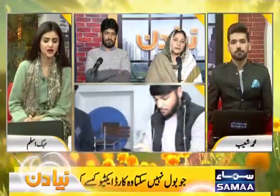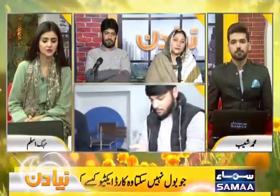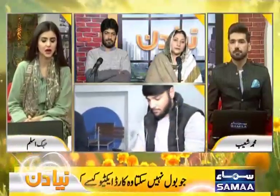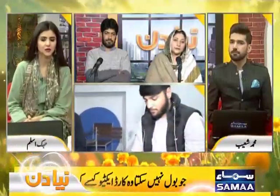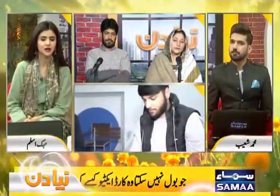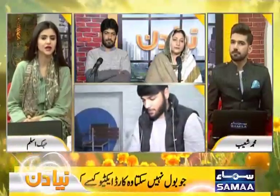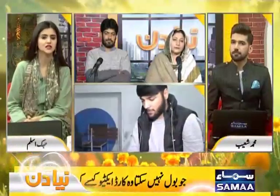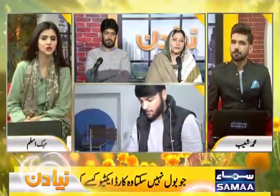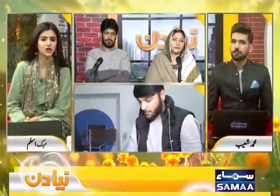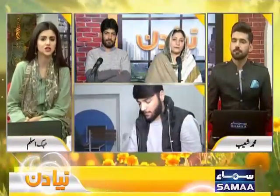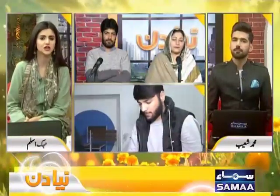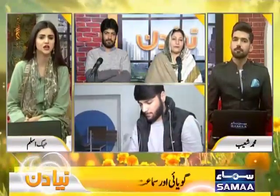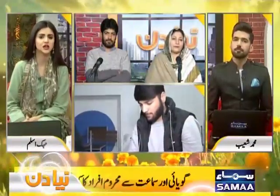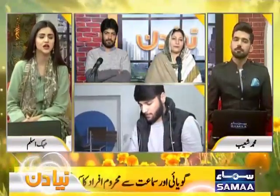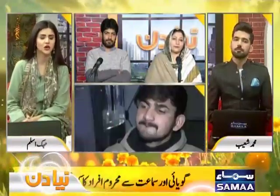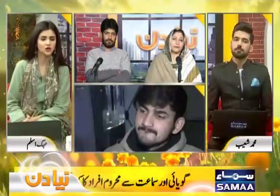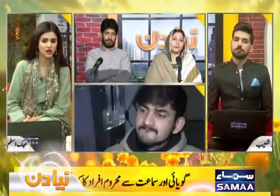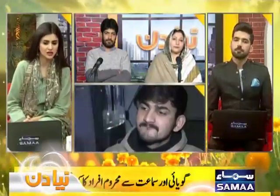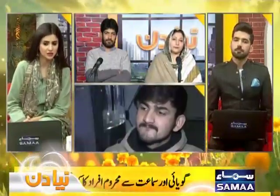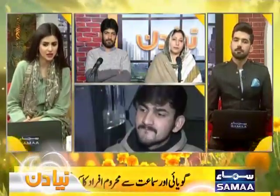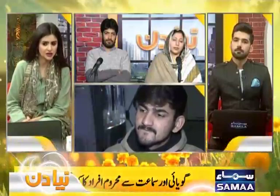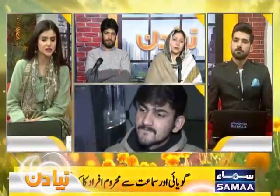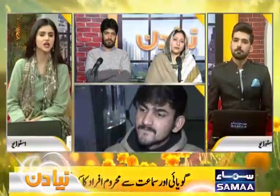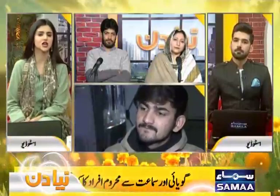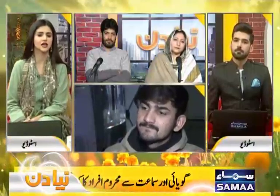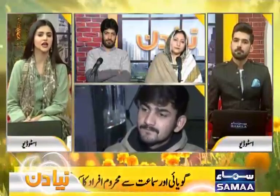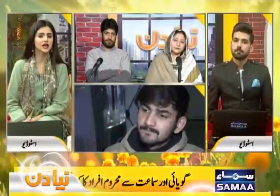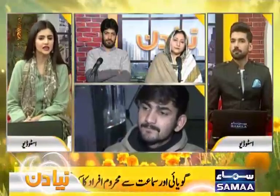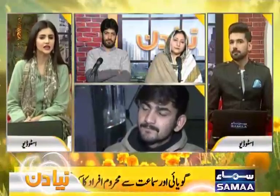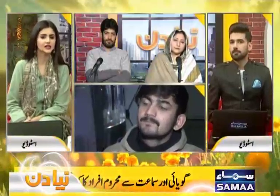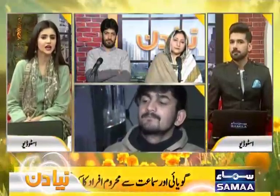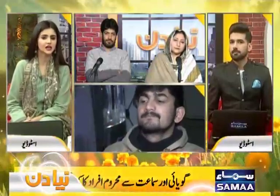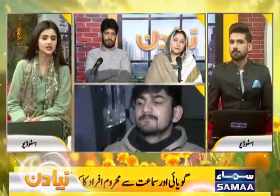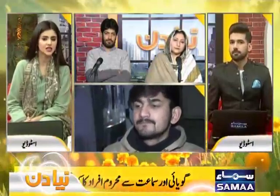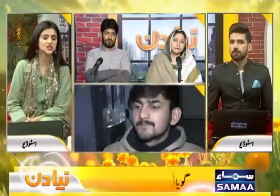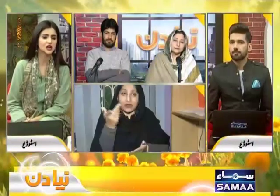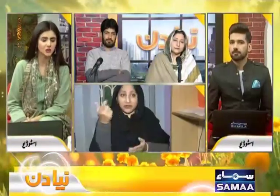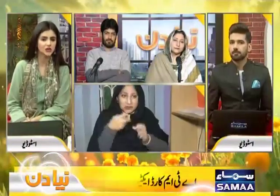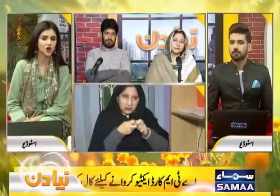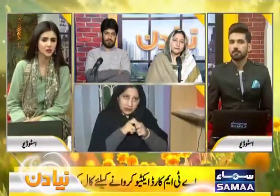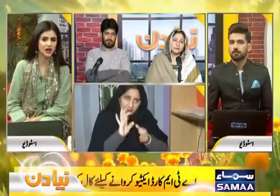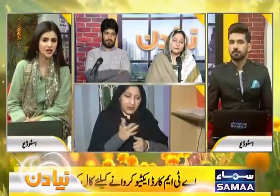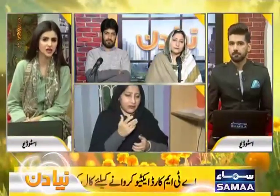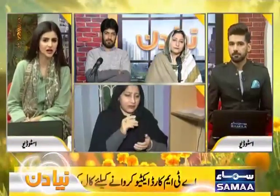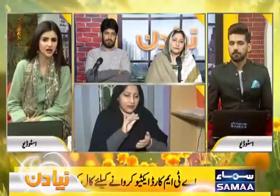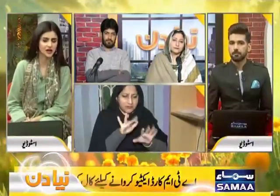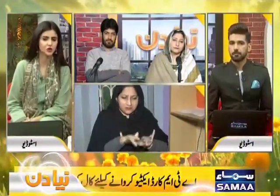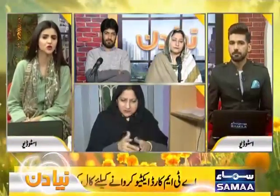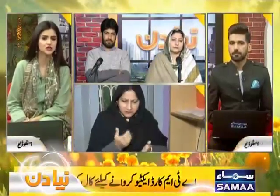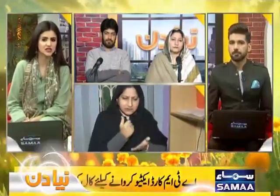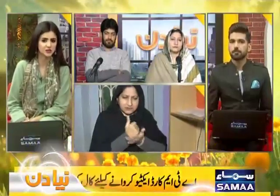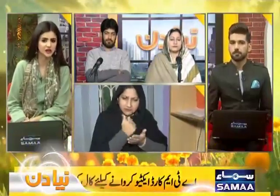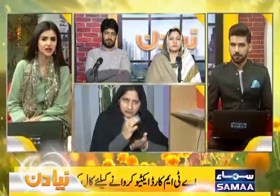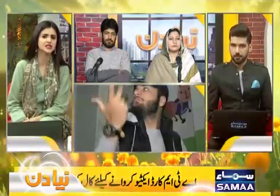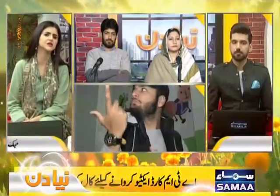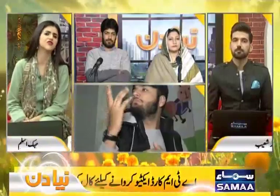अच्छा फरा, आप कह रहे हैं कि ऐसा होना चाहिए और ऐसा किया जाए, लेकिन क्या इस किया जाए को अमली तौर पर लाया जा रहा है? कोई